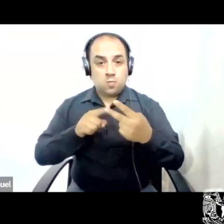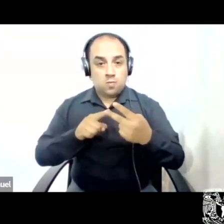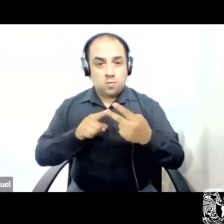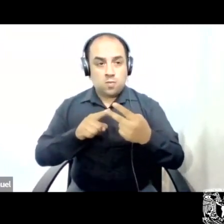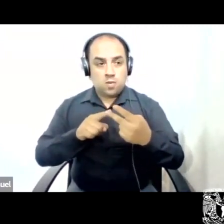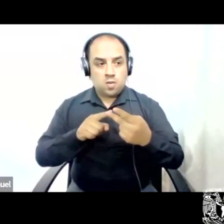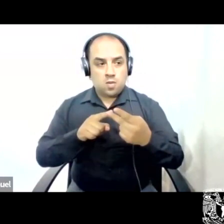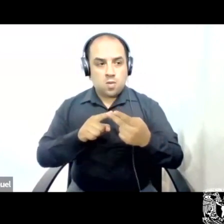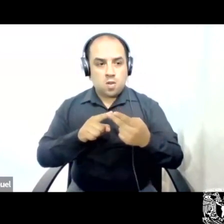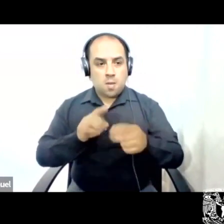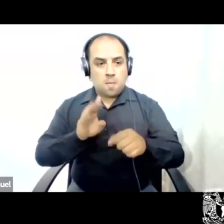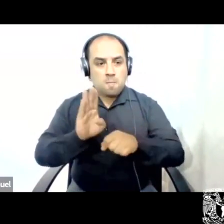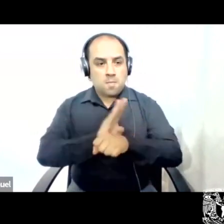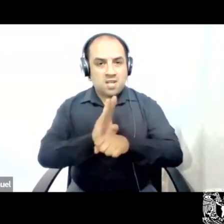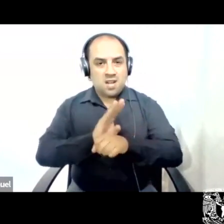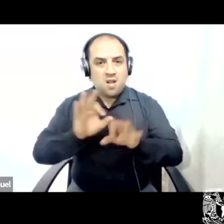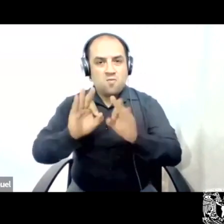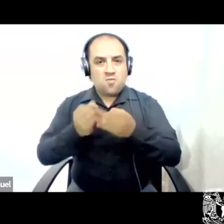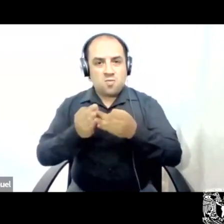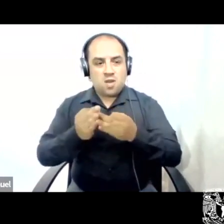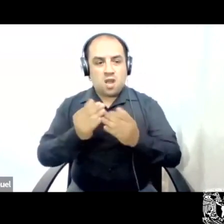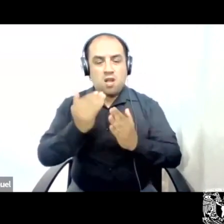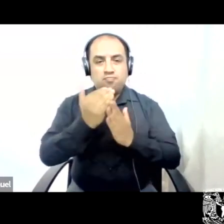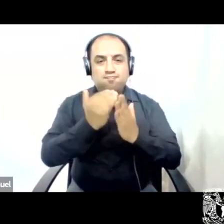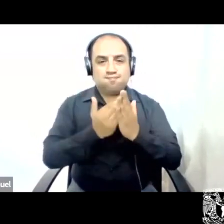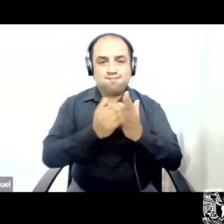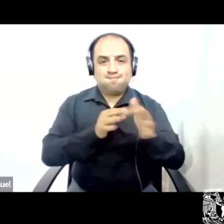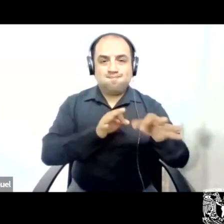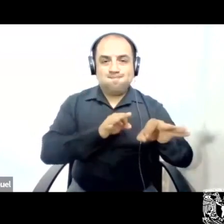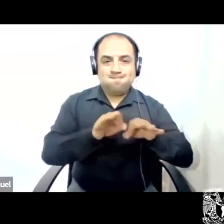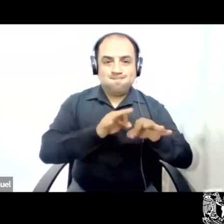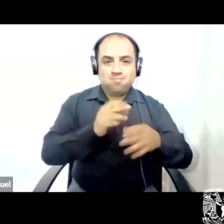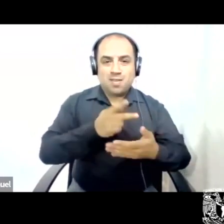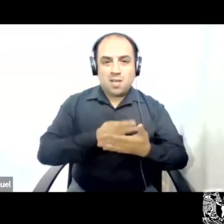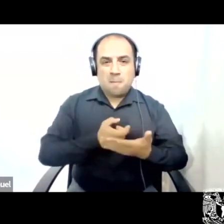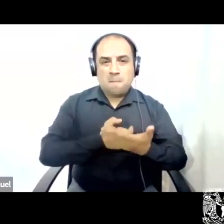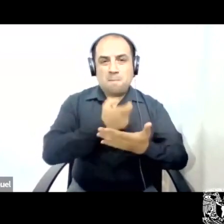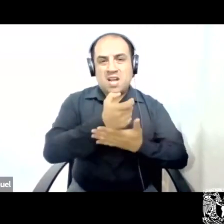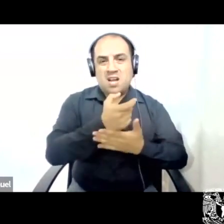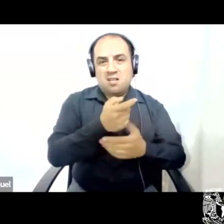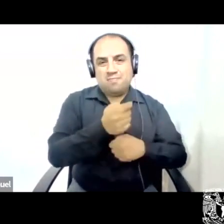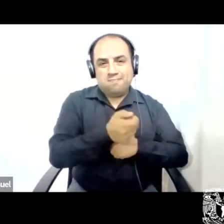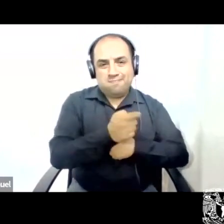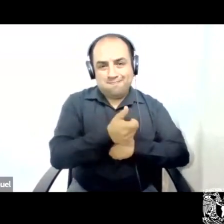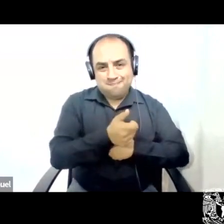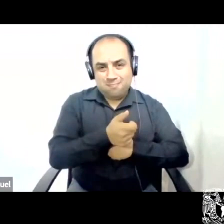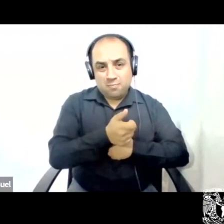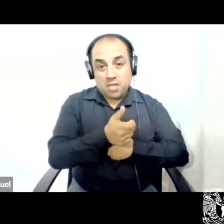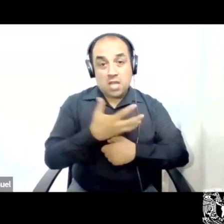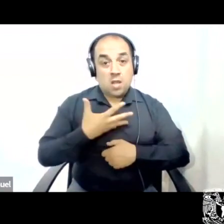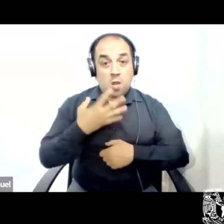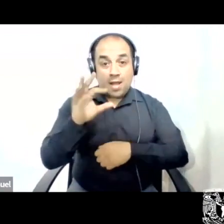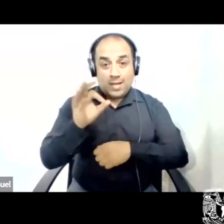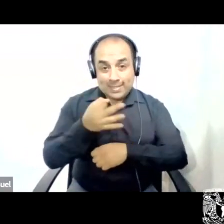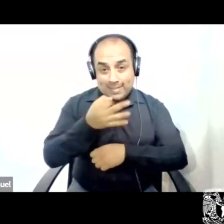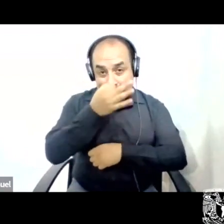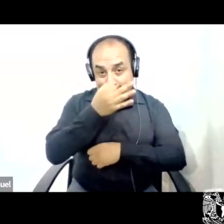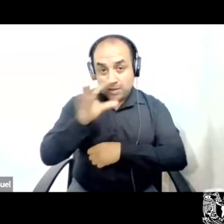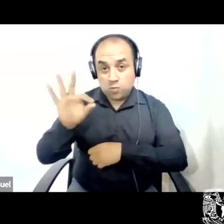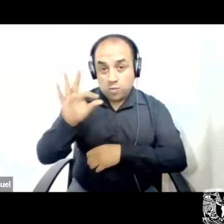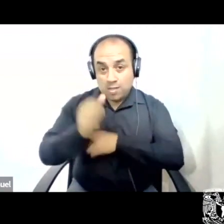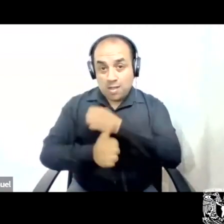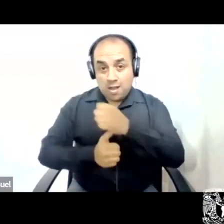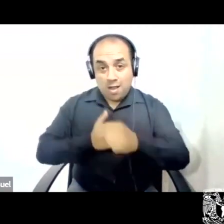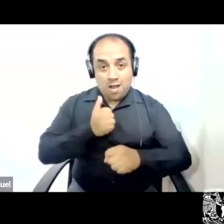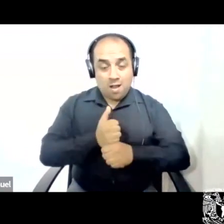se precariza el trabajo en todos los niveles. Y que a lo largo de casi 4 décadas, ¿a qué